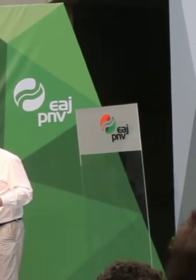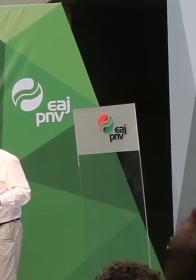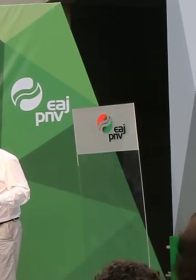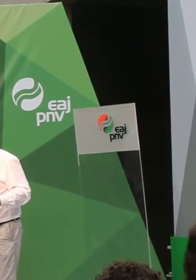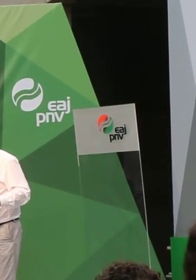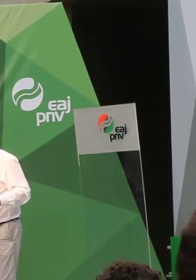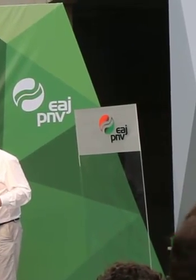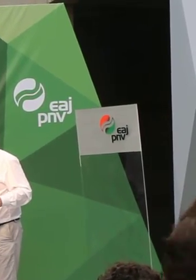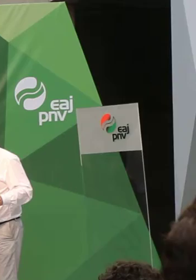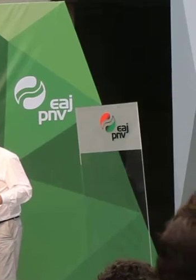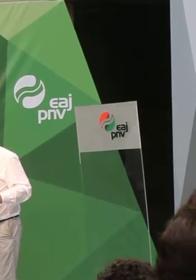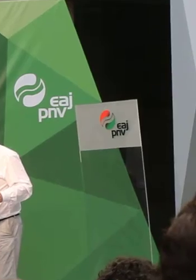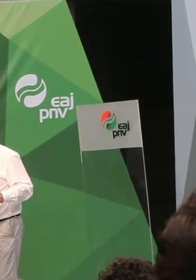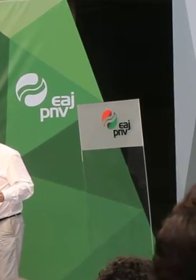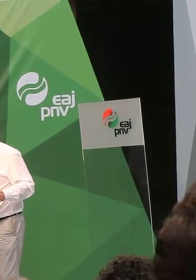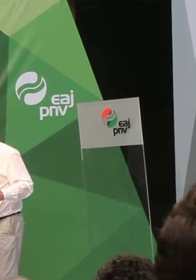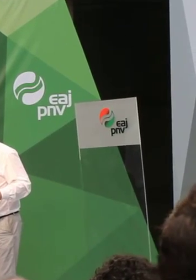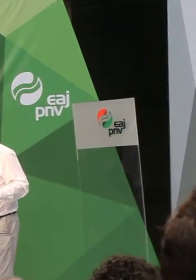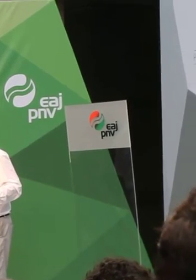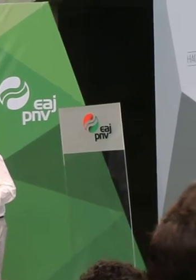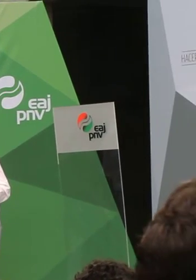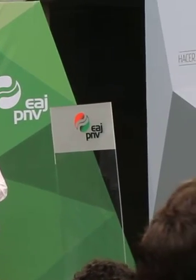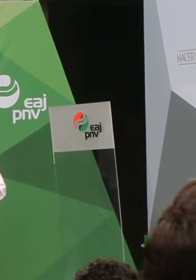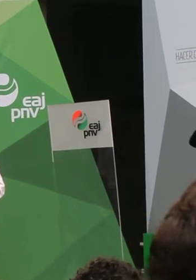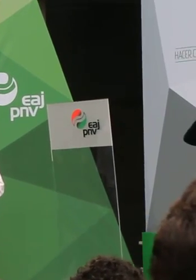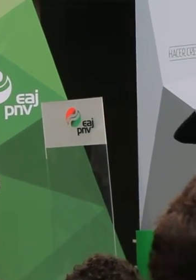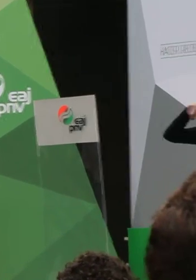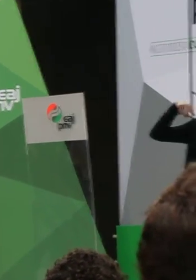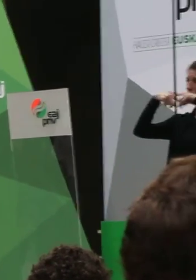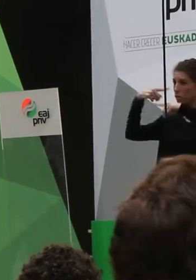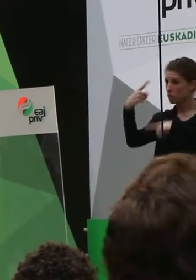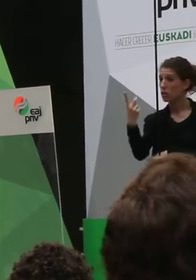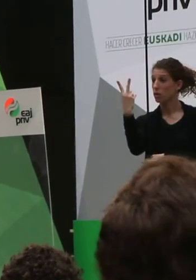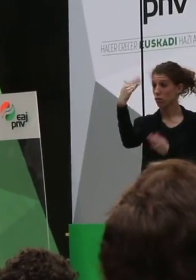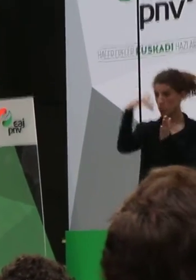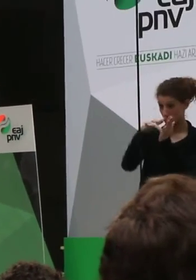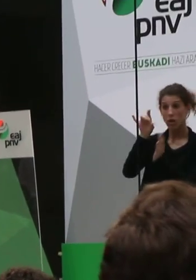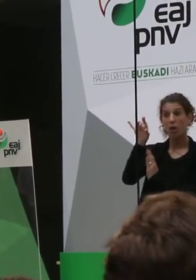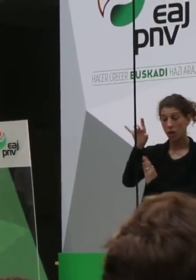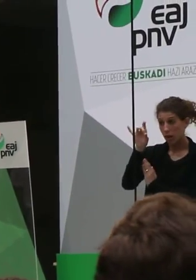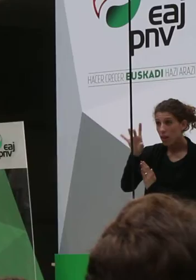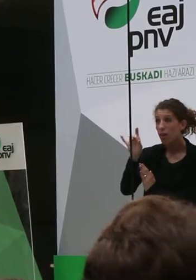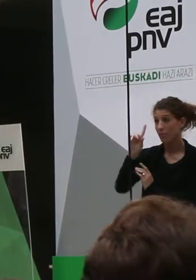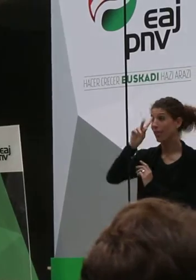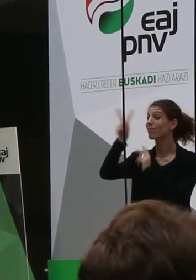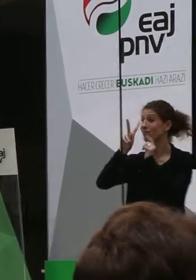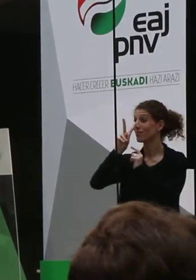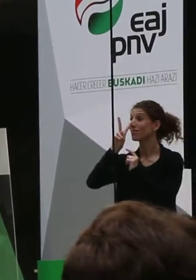urteak gogorrak izango zirela. Eta beste bi urtetan, 2015a aurten, eta